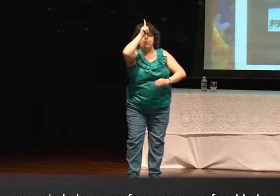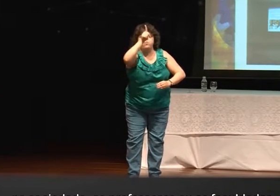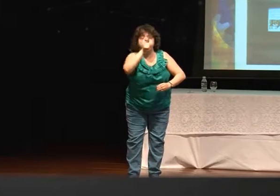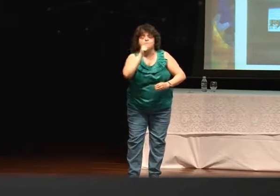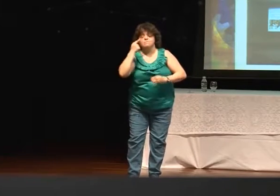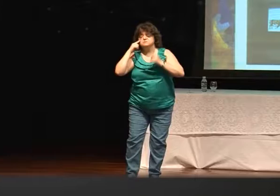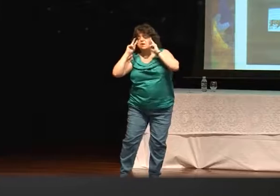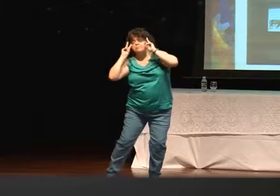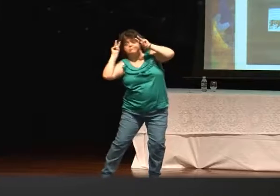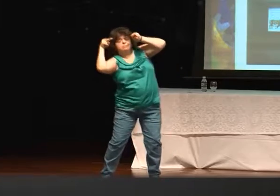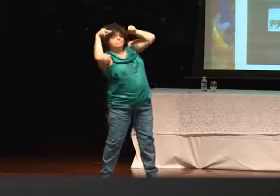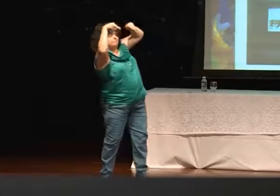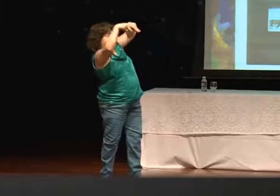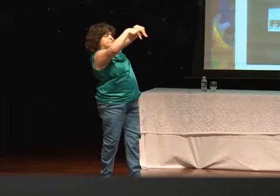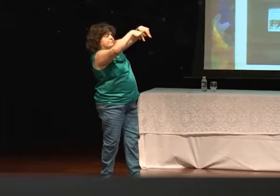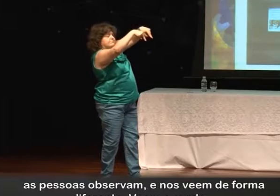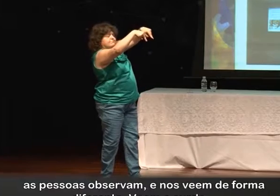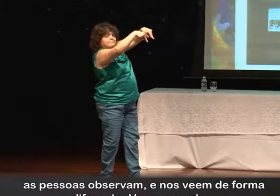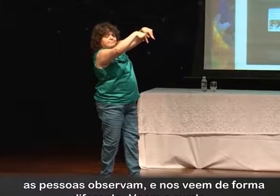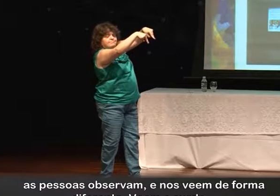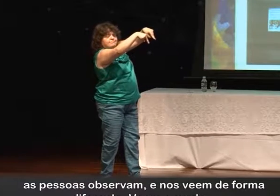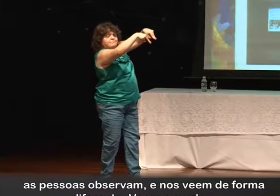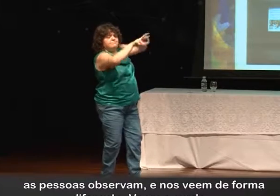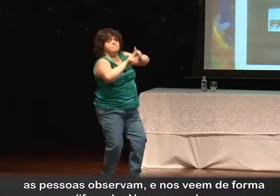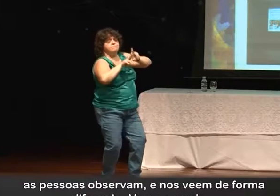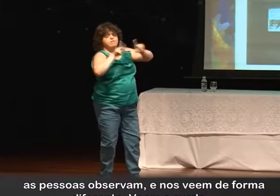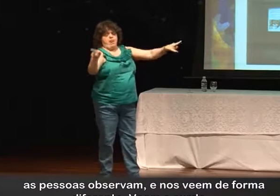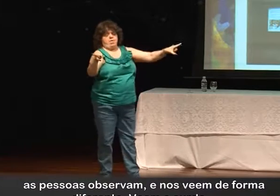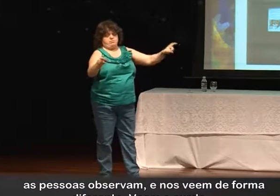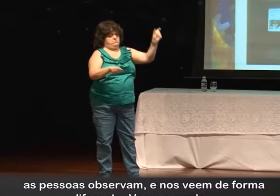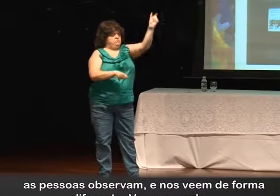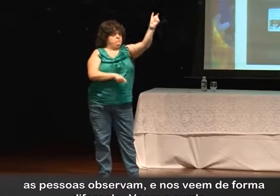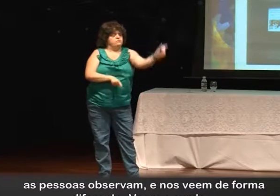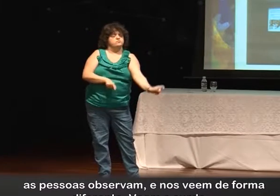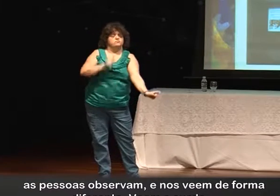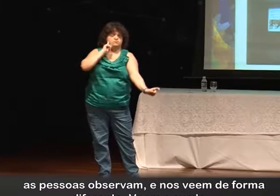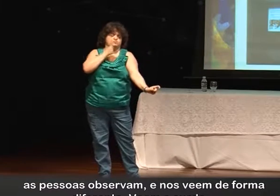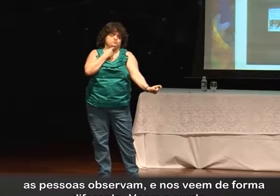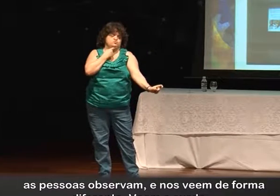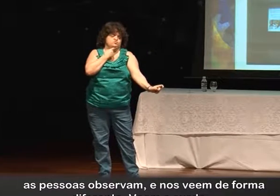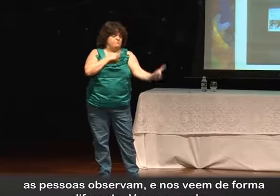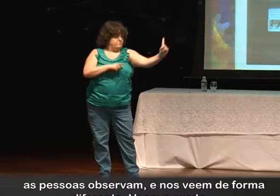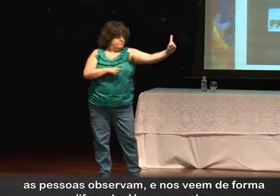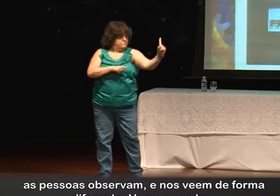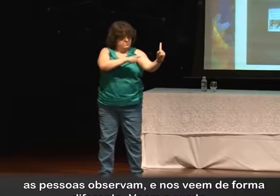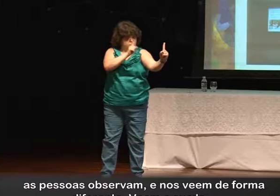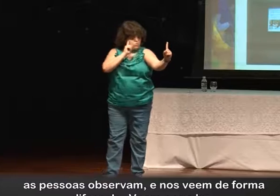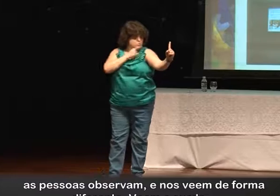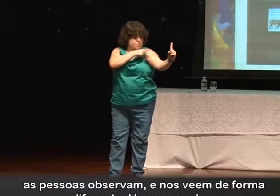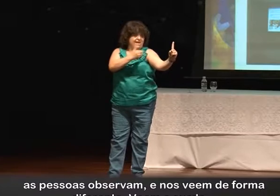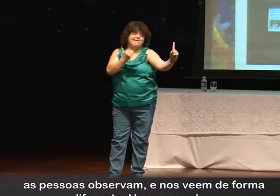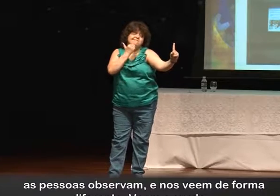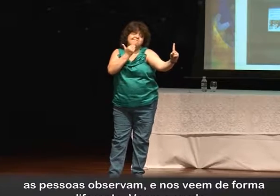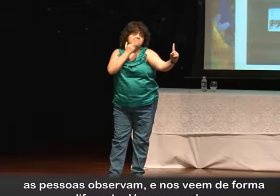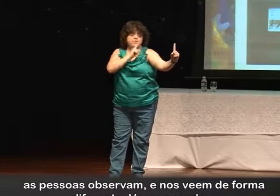faculdades, as pessoas observam e nos veem de forma diferente. Veem o